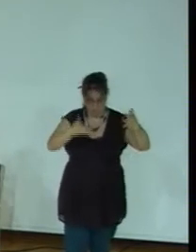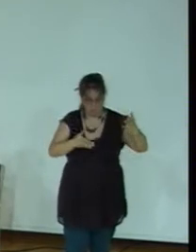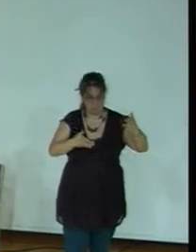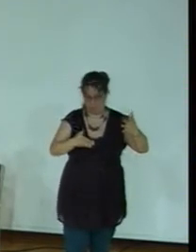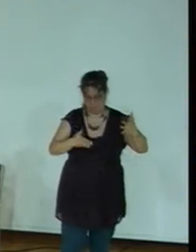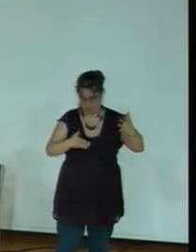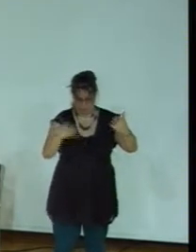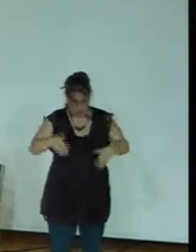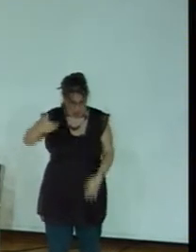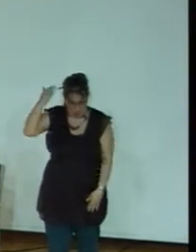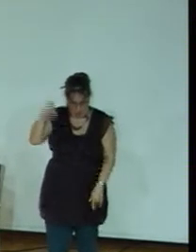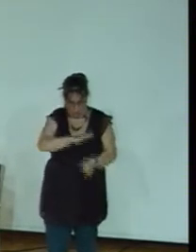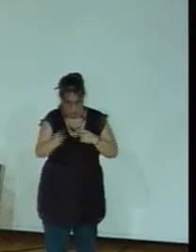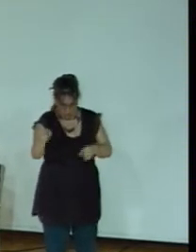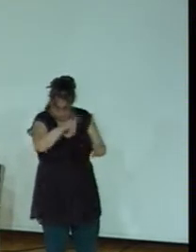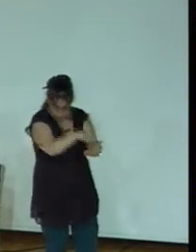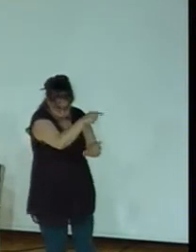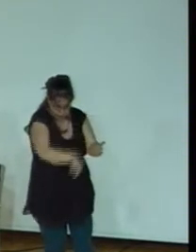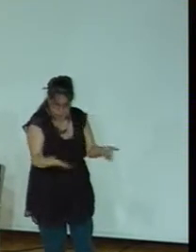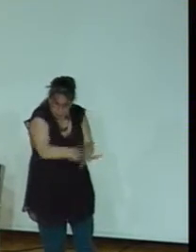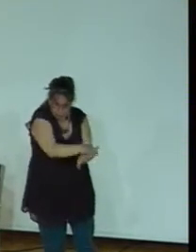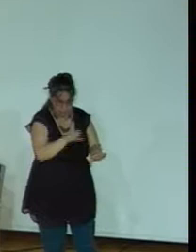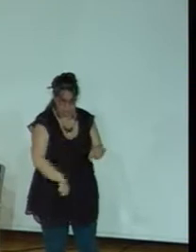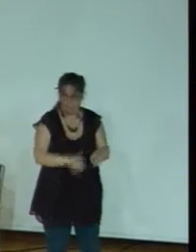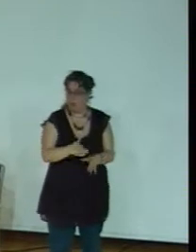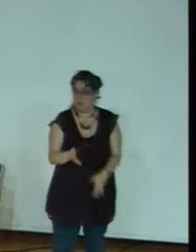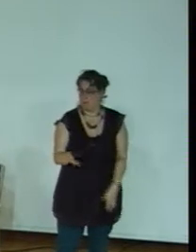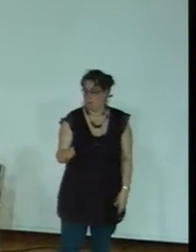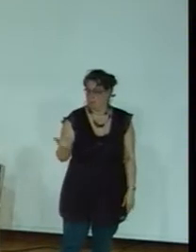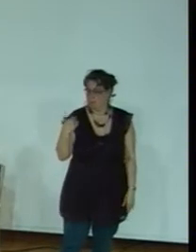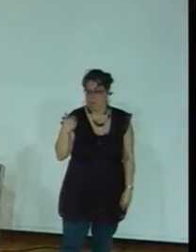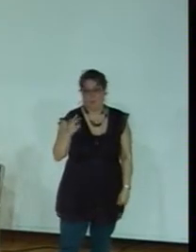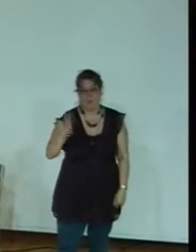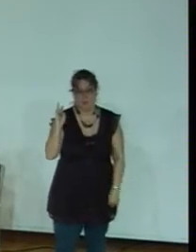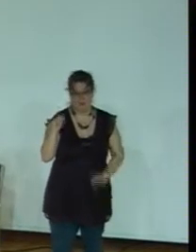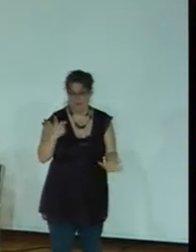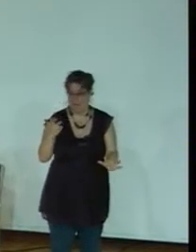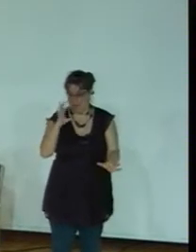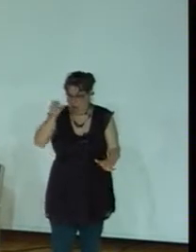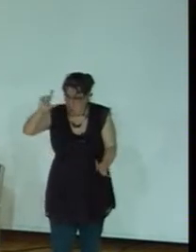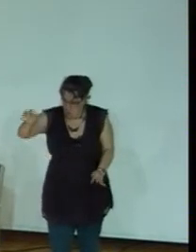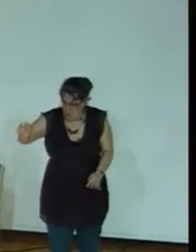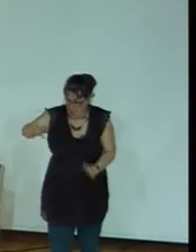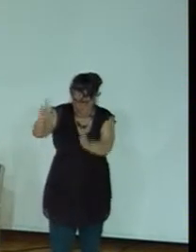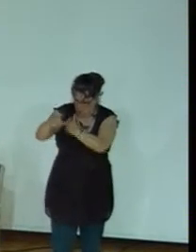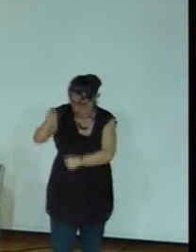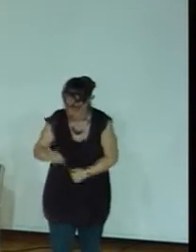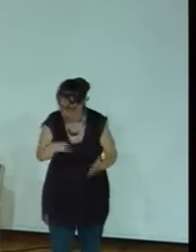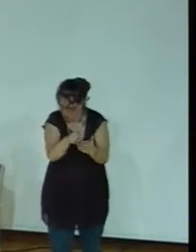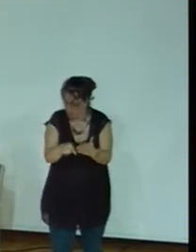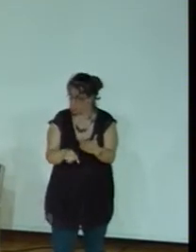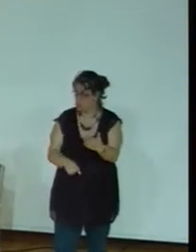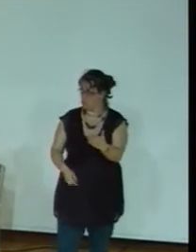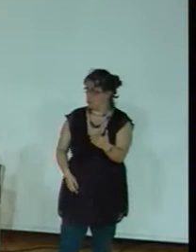eu un excès de législature depuis vendredi, mais en plus souvent inutile, puisque